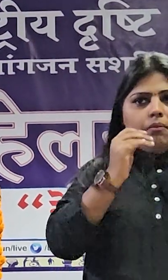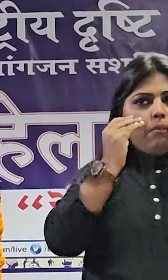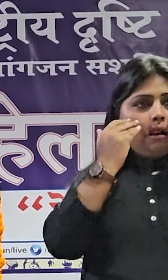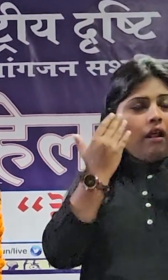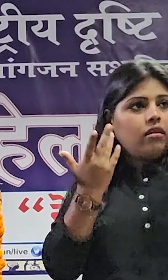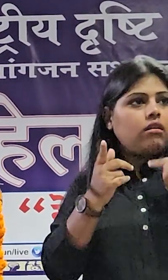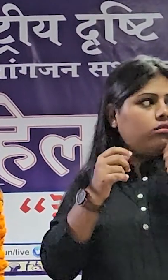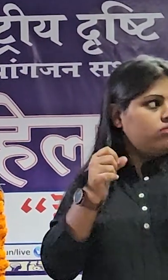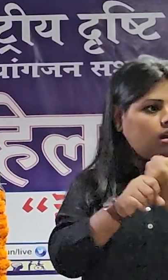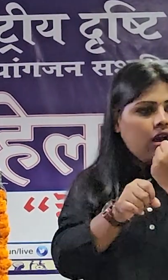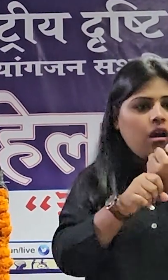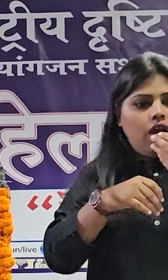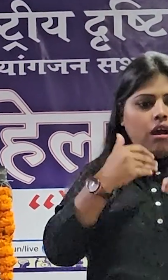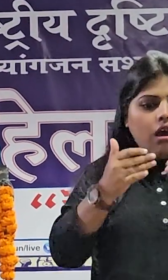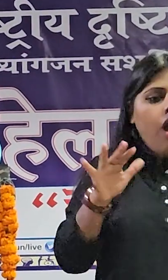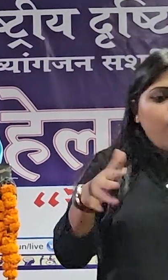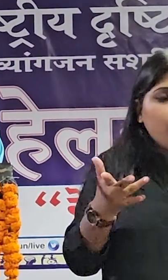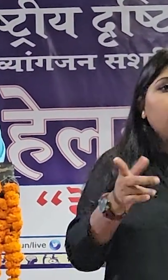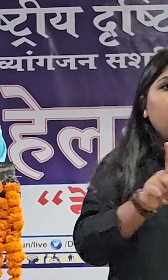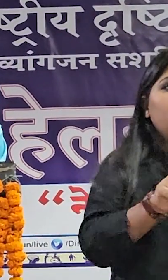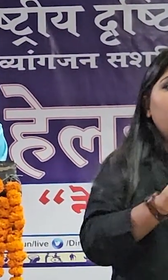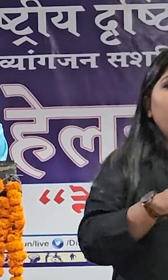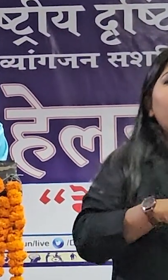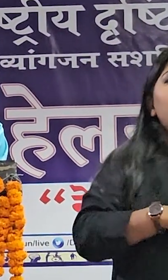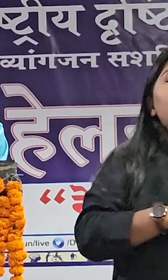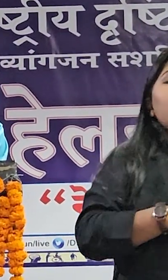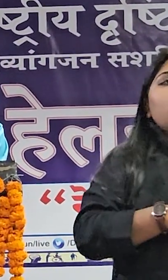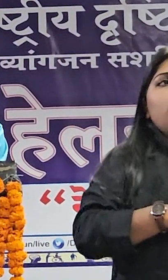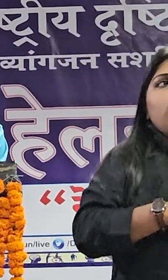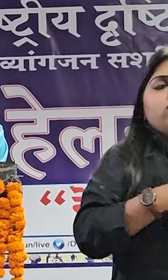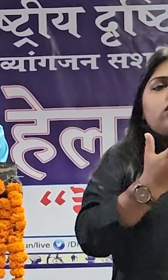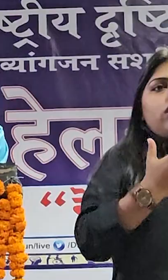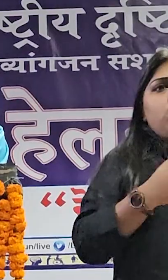सोचा माता पिता ने भविष्य क्या होगा,